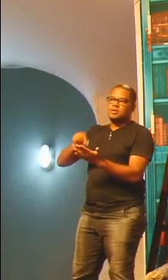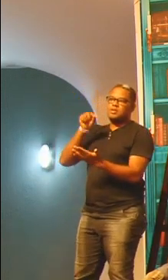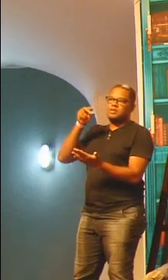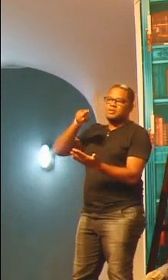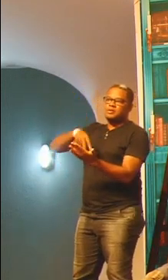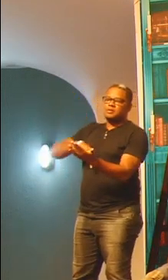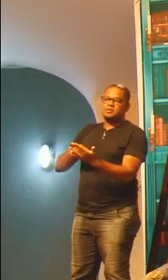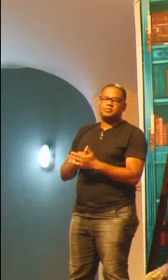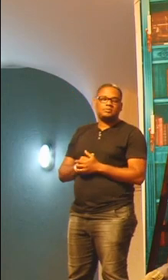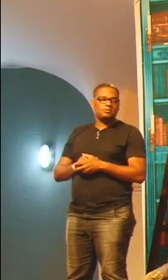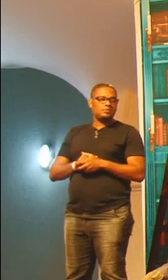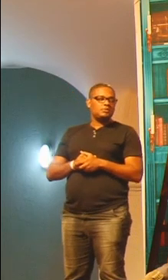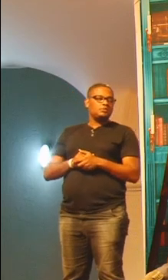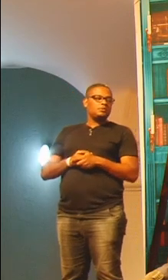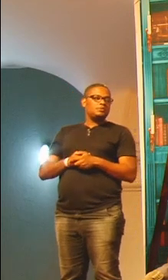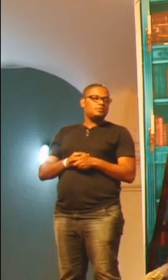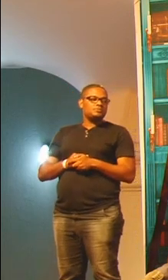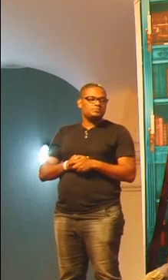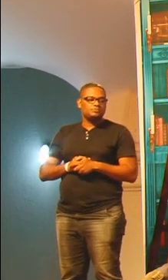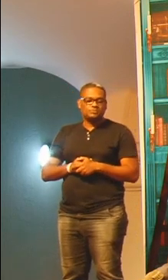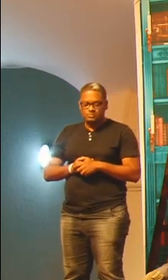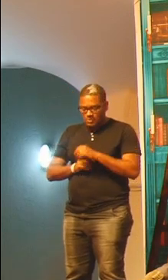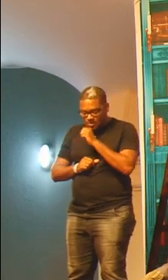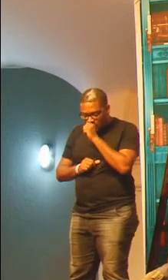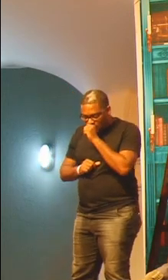fragmento, um trecho e lê para a gente.